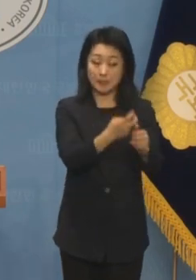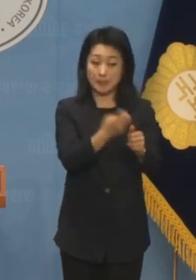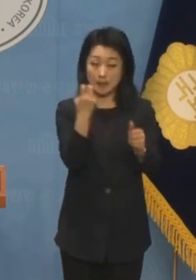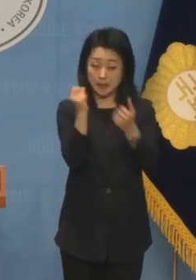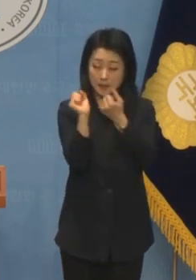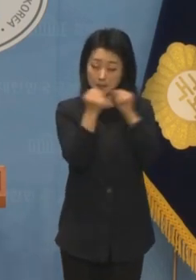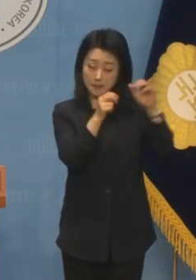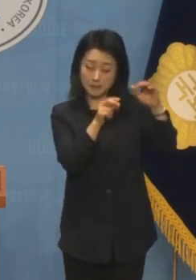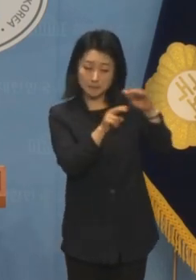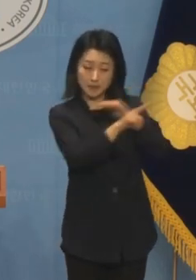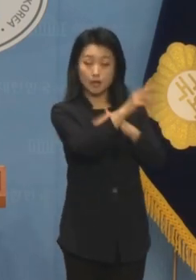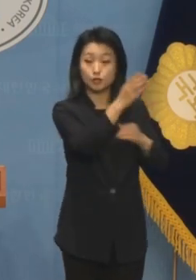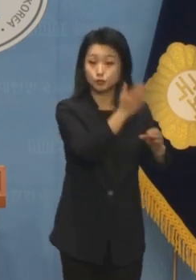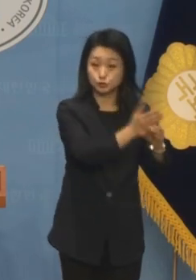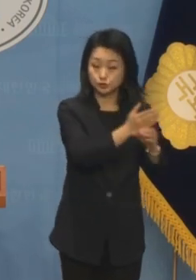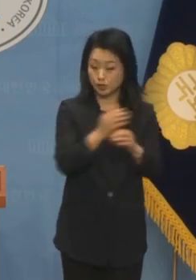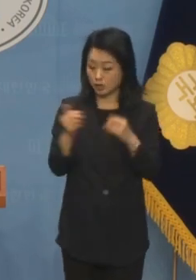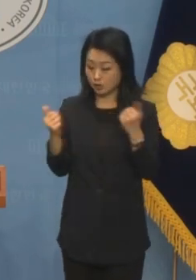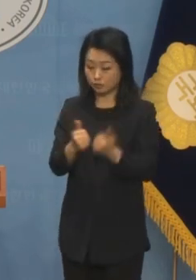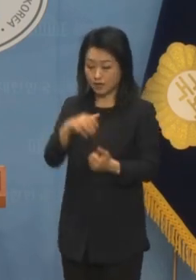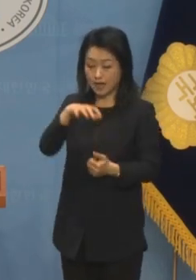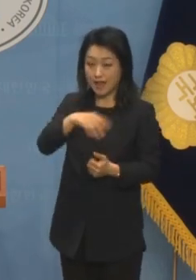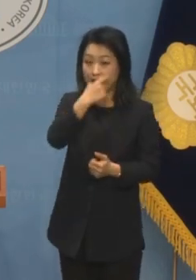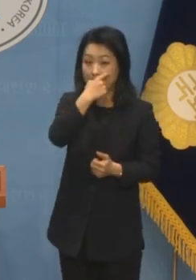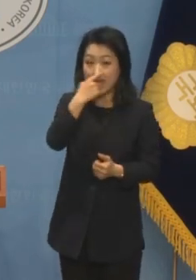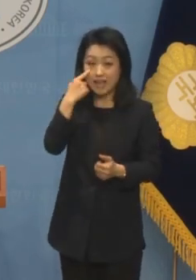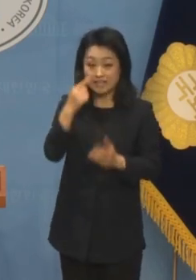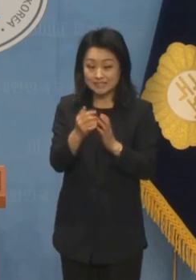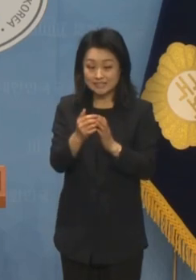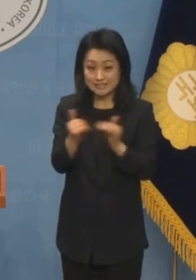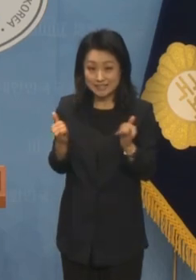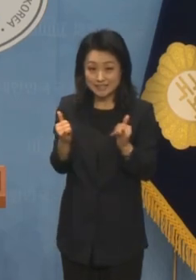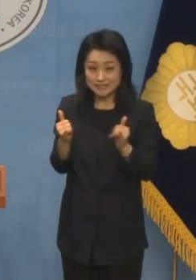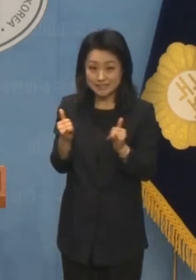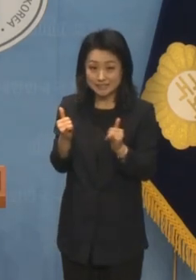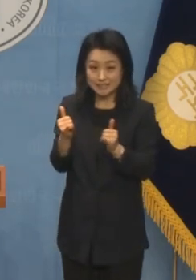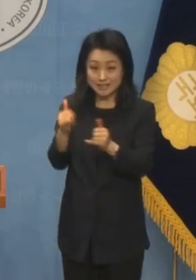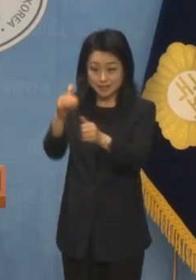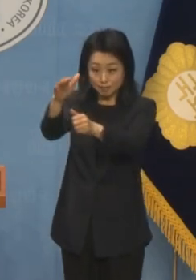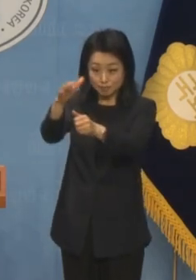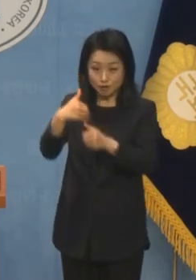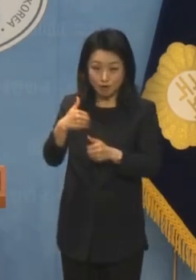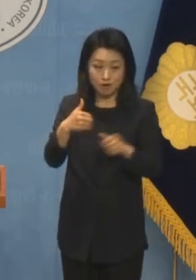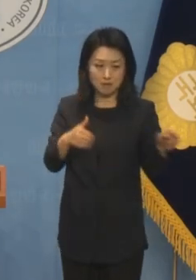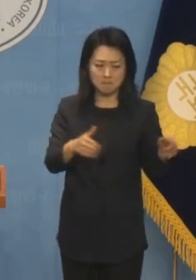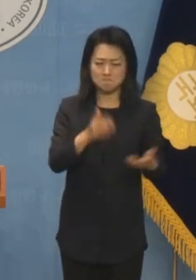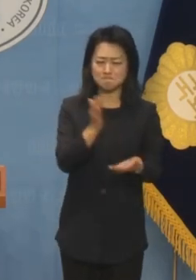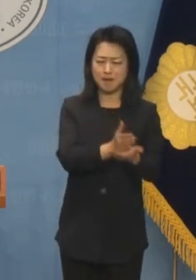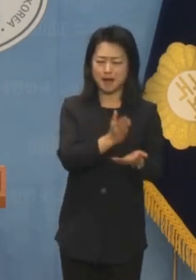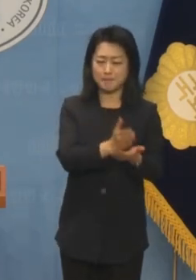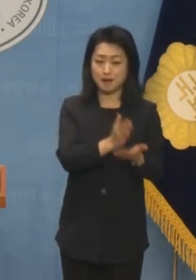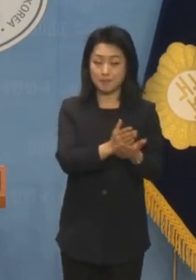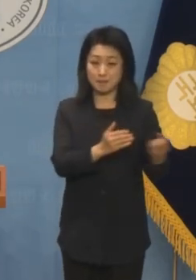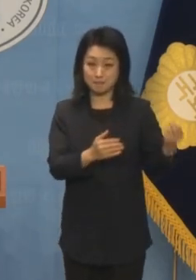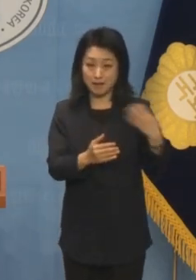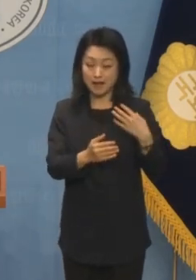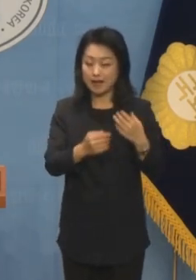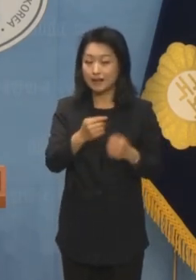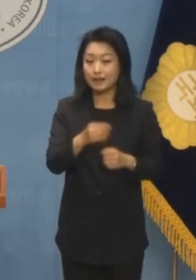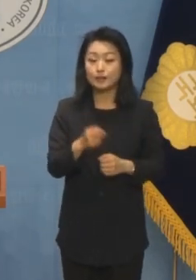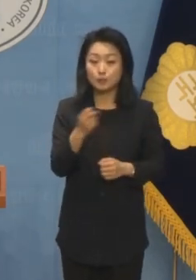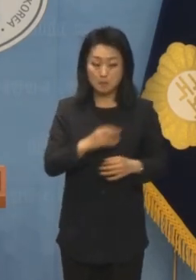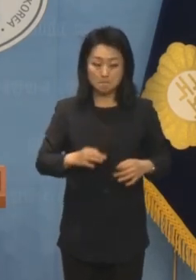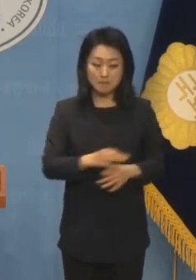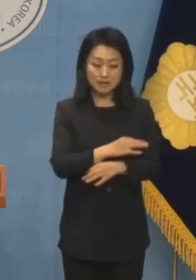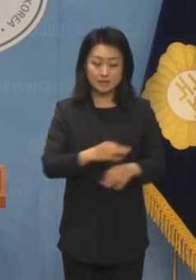합니다. 국회가 신청한 증인을 배제하려 합니다. 이 증인이 제출한 이 검사의 비위